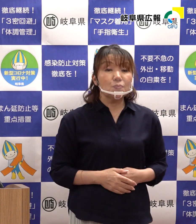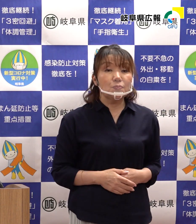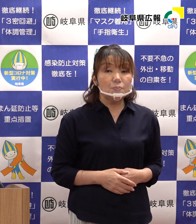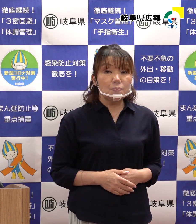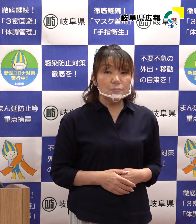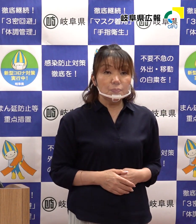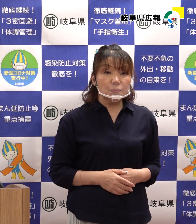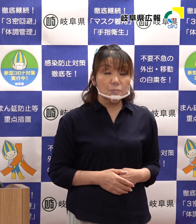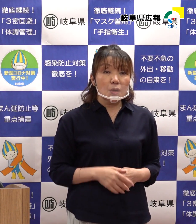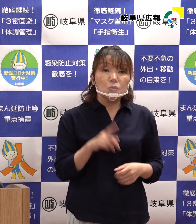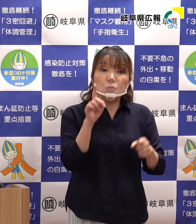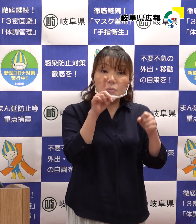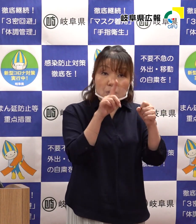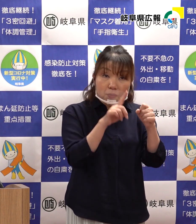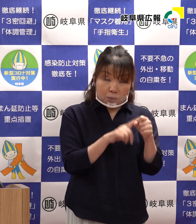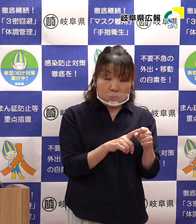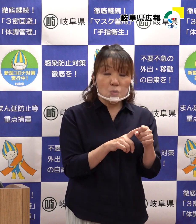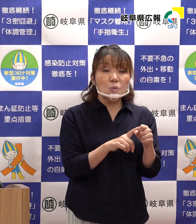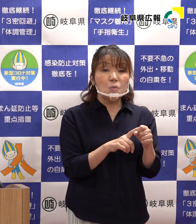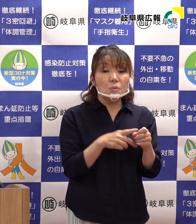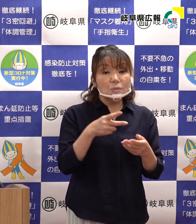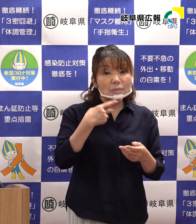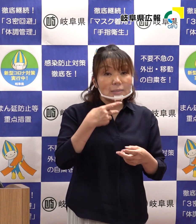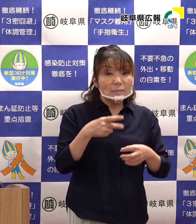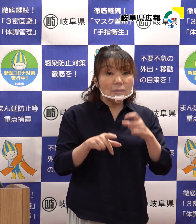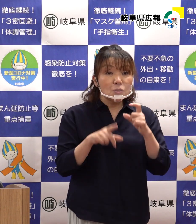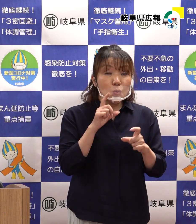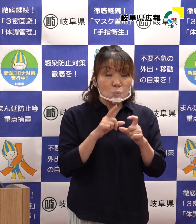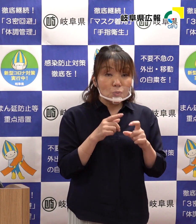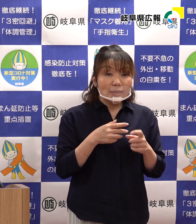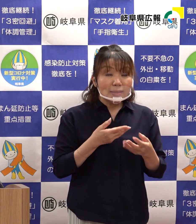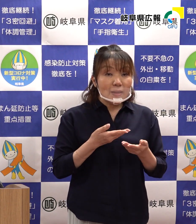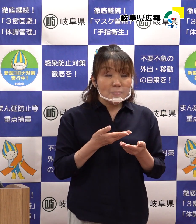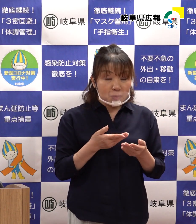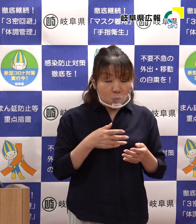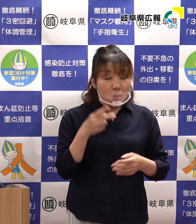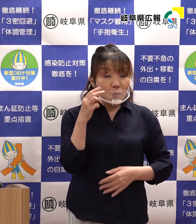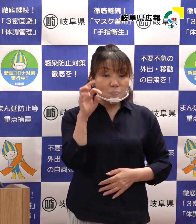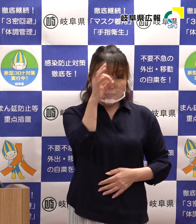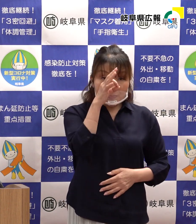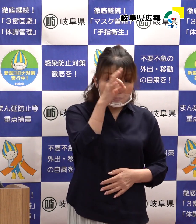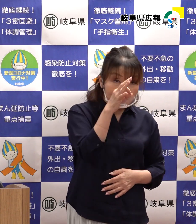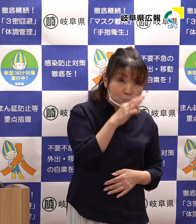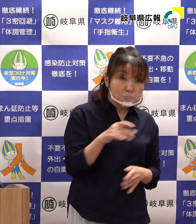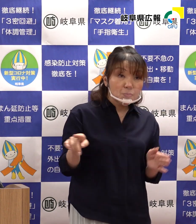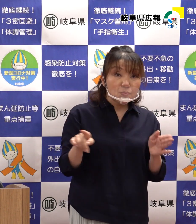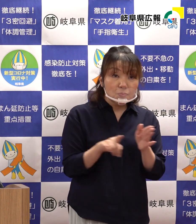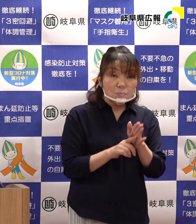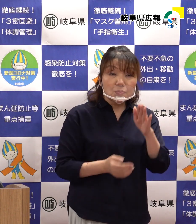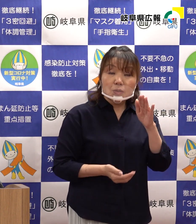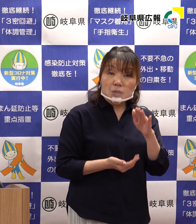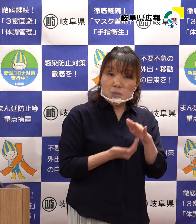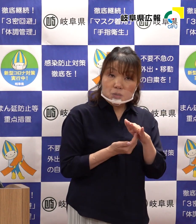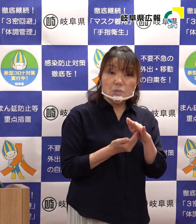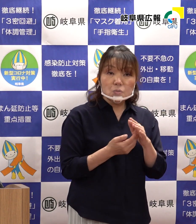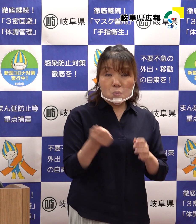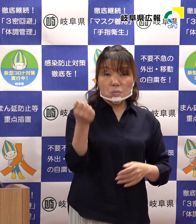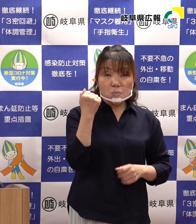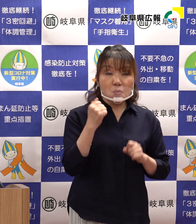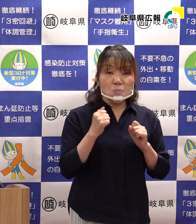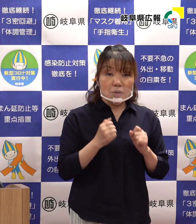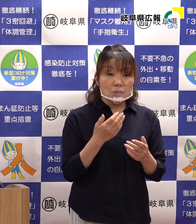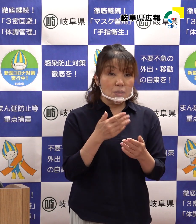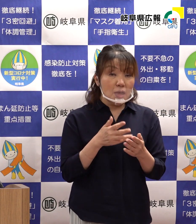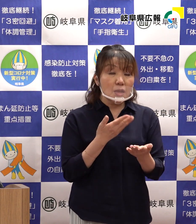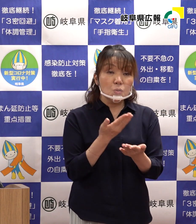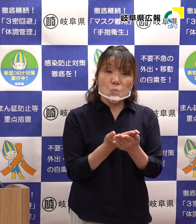ます。まあ、そのためにも、飲食店の見回りをこれまで以上に強化いたしまして、要請のへ